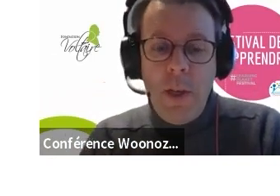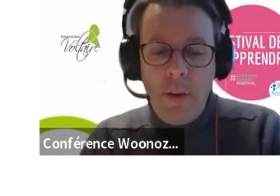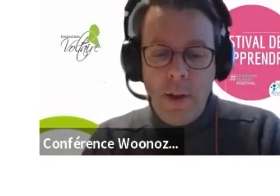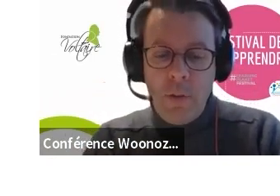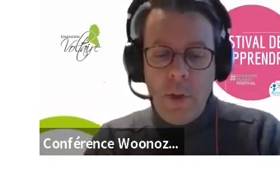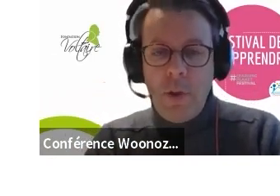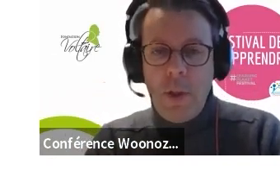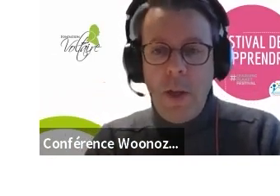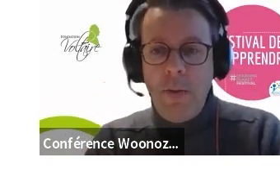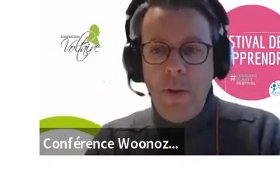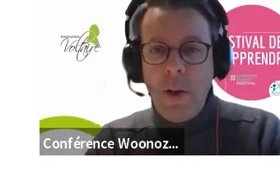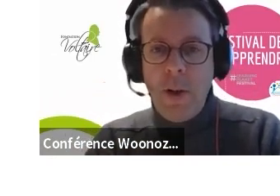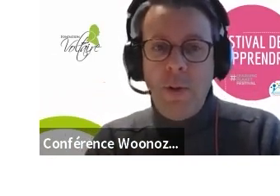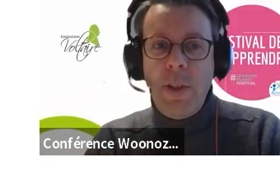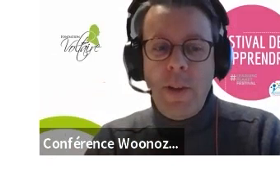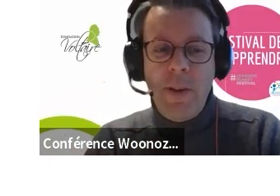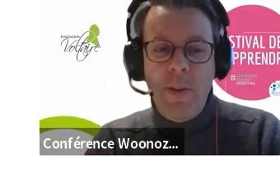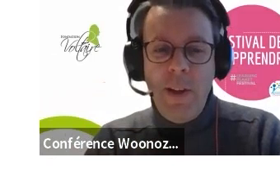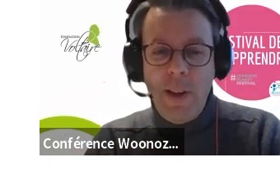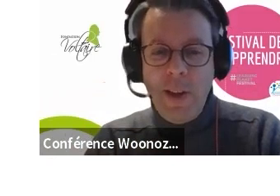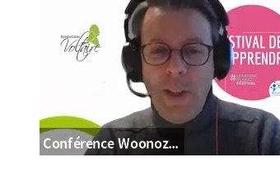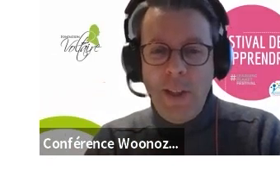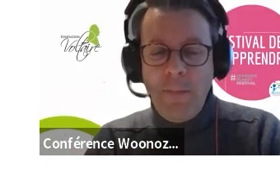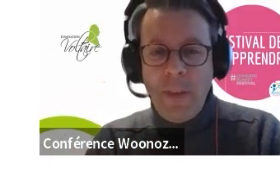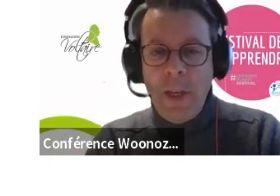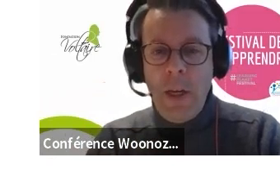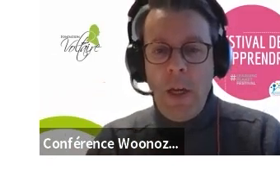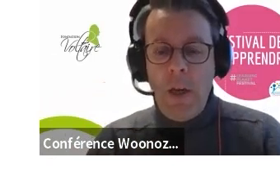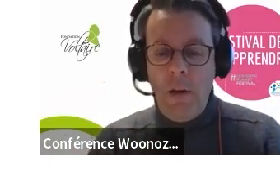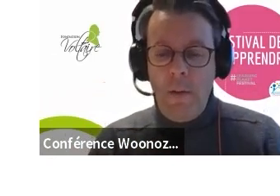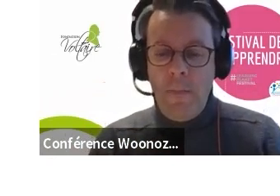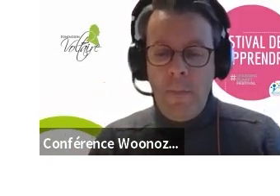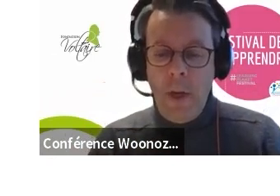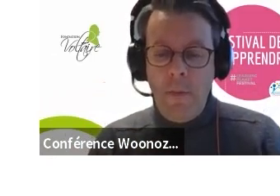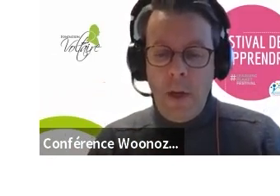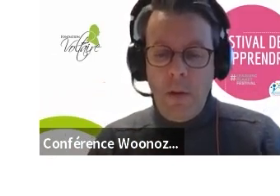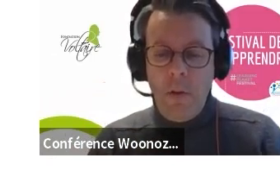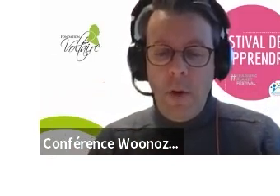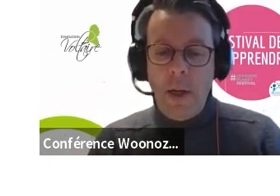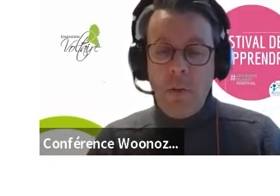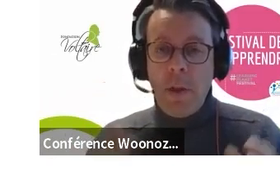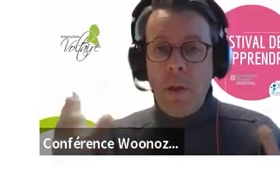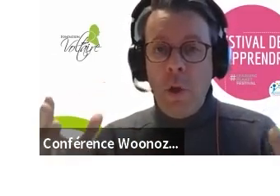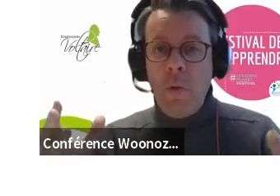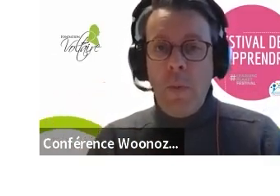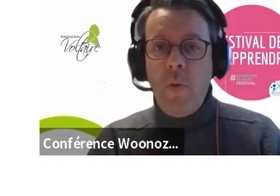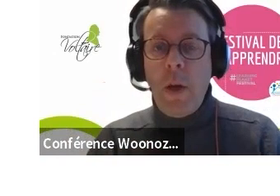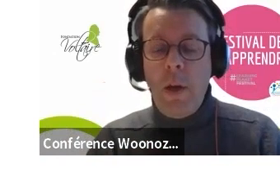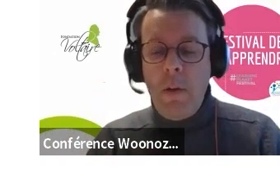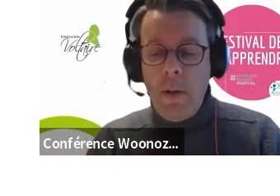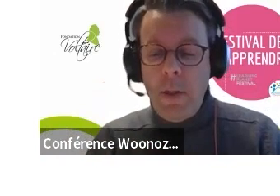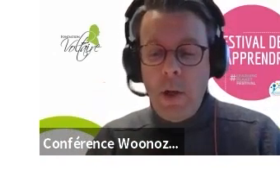peu le défi de l'intégration, si j'ose dire, et le défi de l'école inclusive, un défi quotidien. avec voilà, quels sont les enseignements